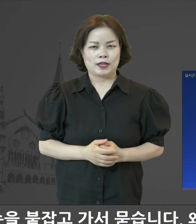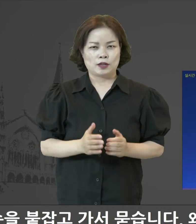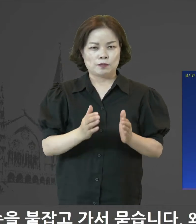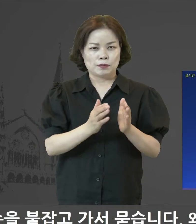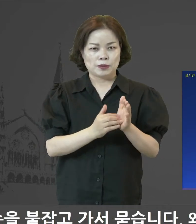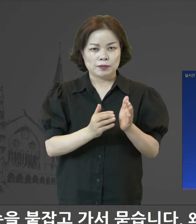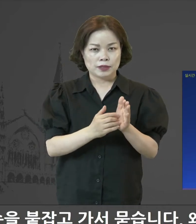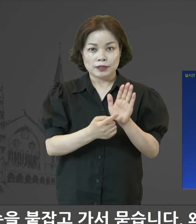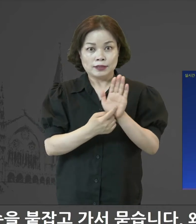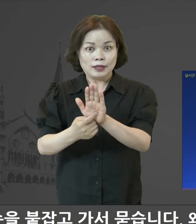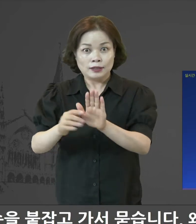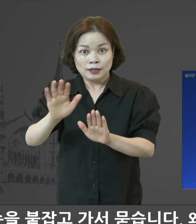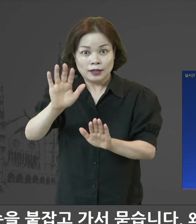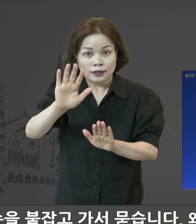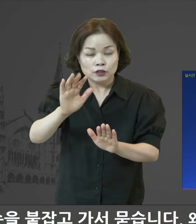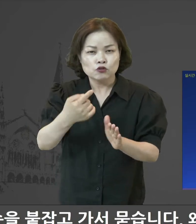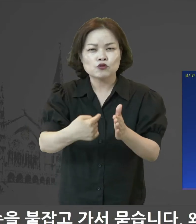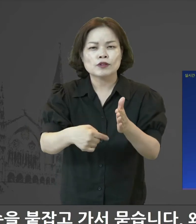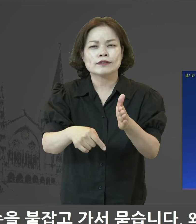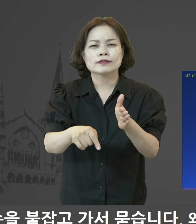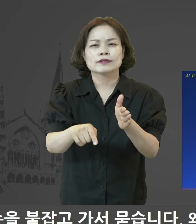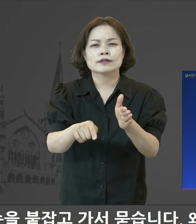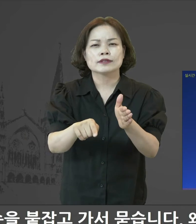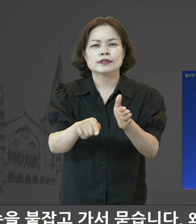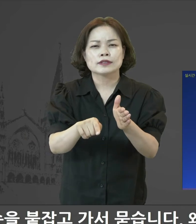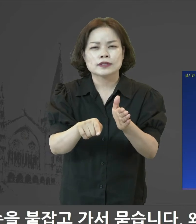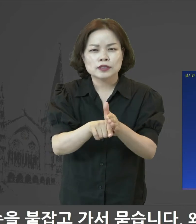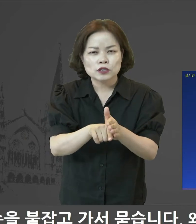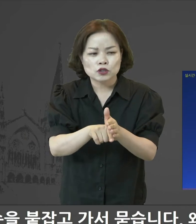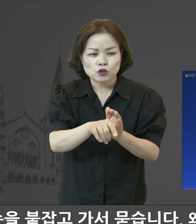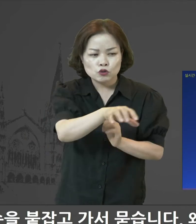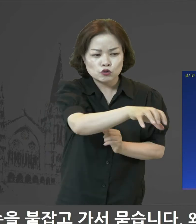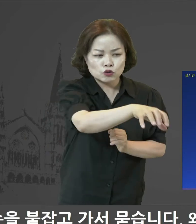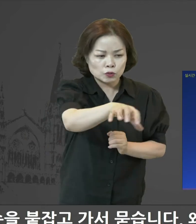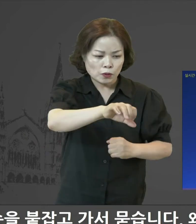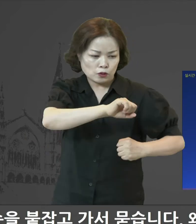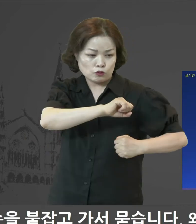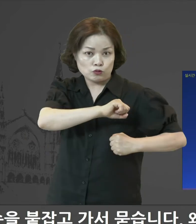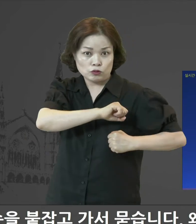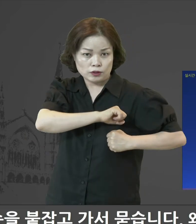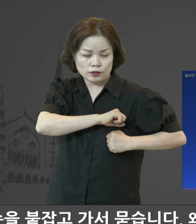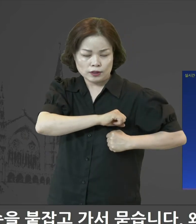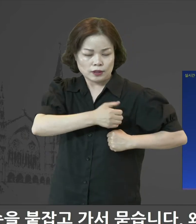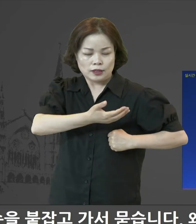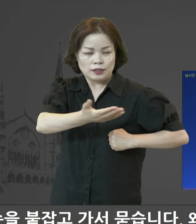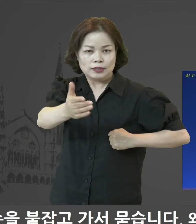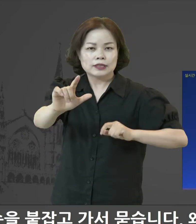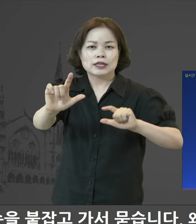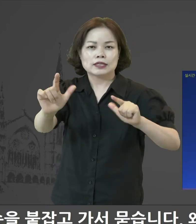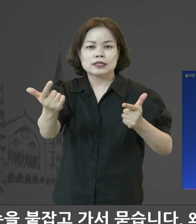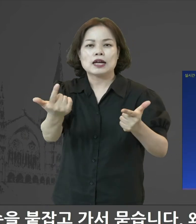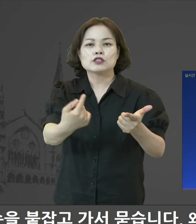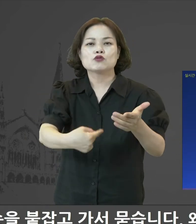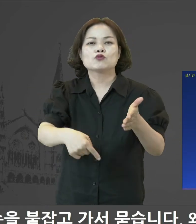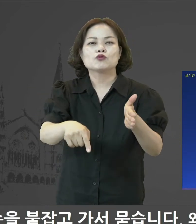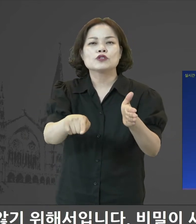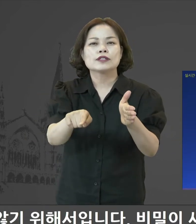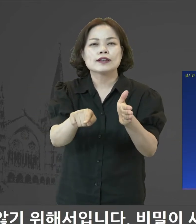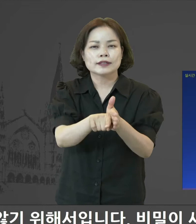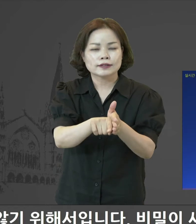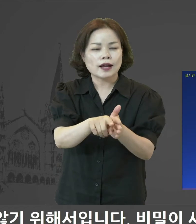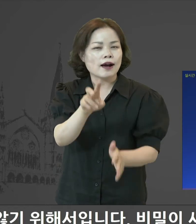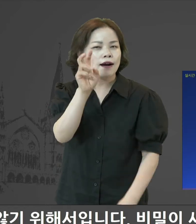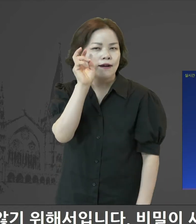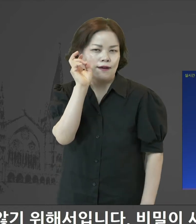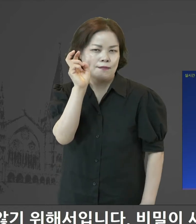비밀을 새지 않고 그것이 주변의 군인들에게조차 알려지지 않도록 하기 위해서 이렇게 했을